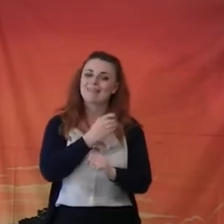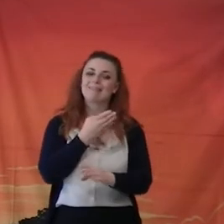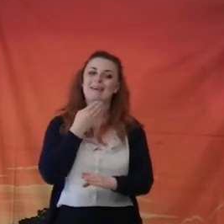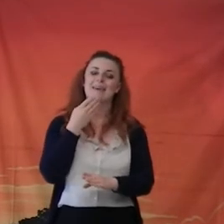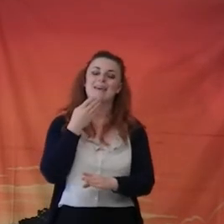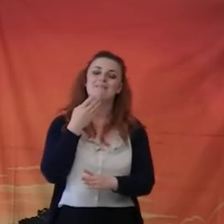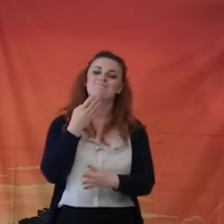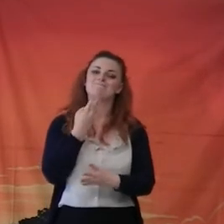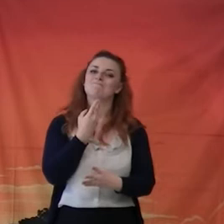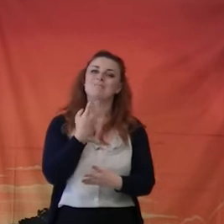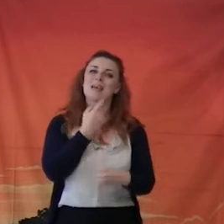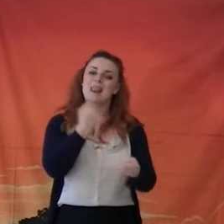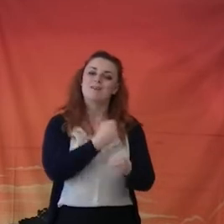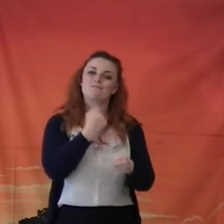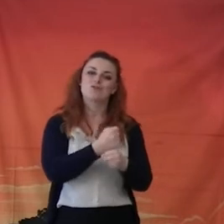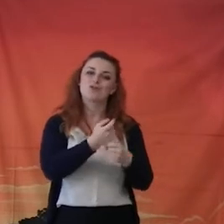ora sentiamo persone che